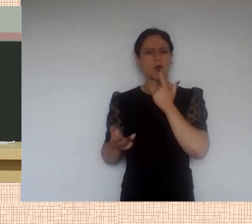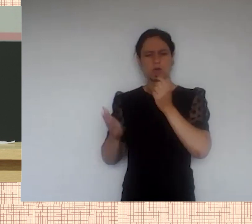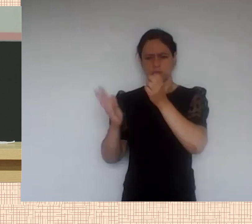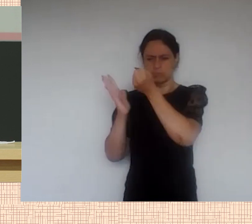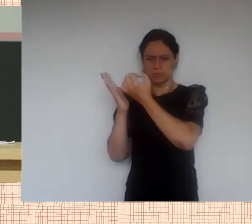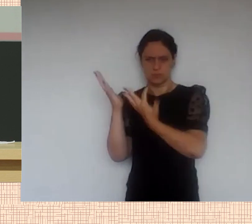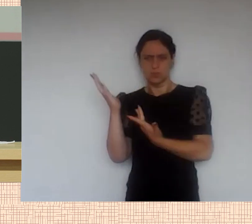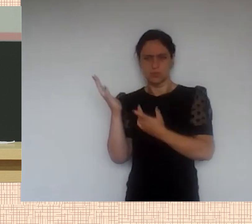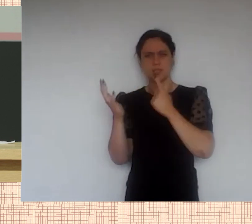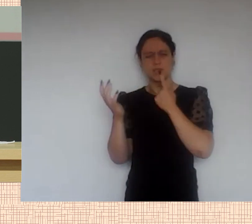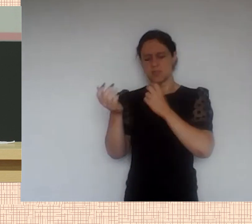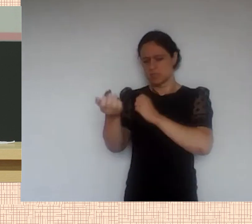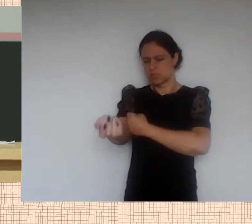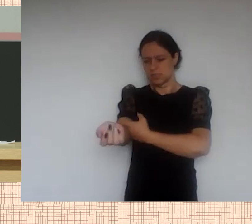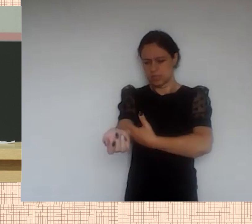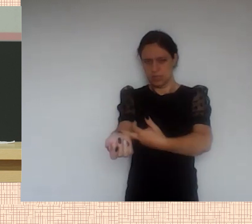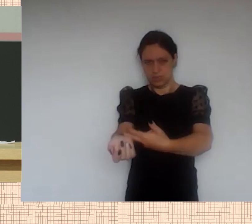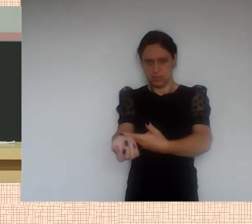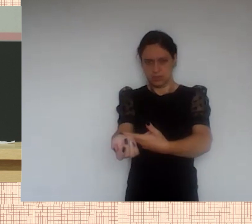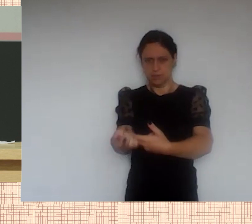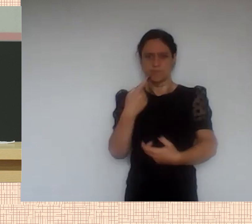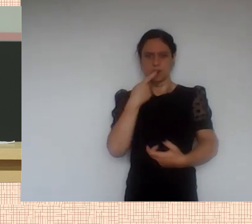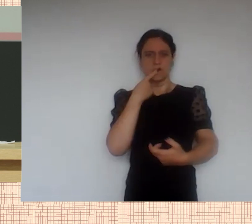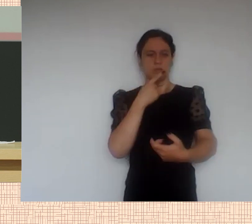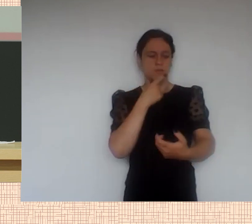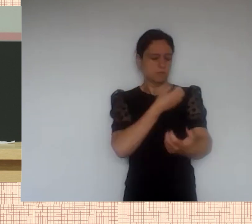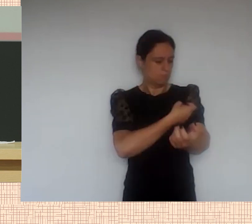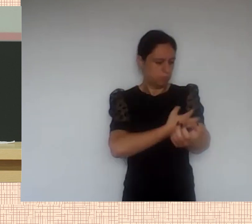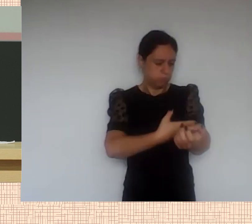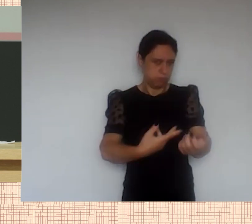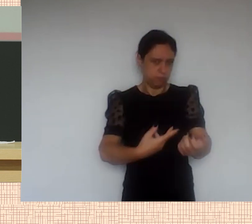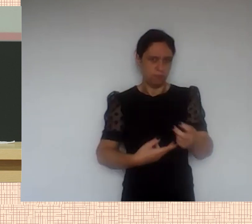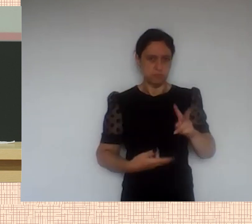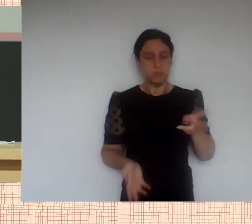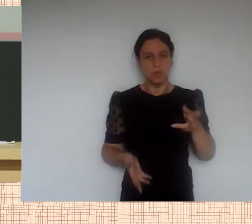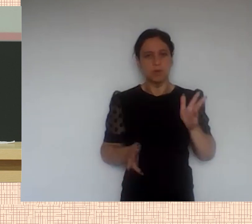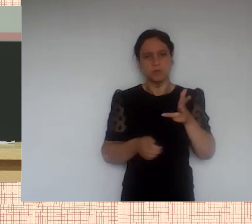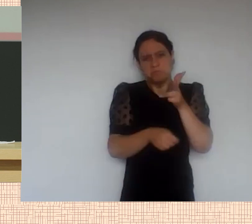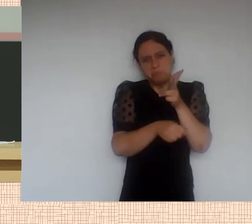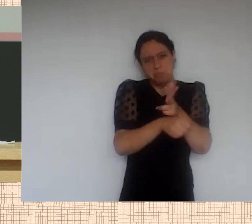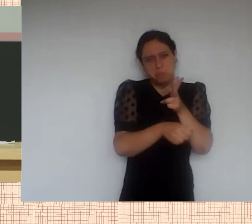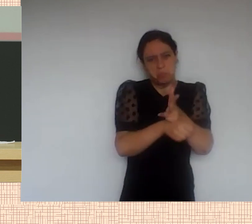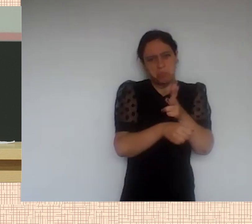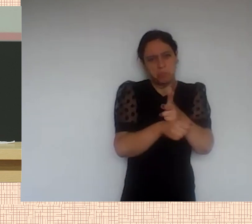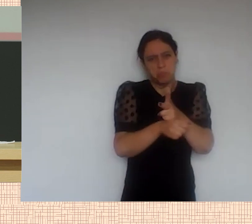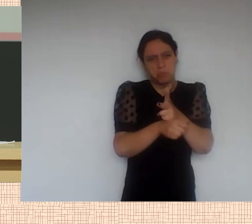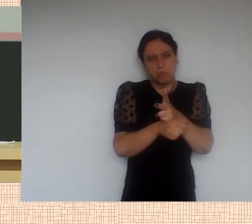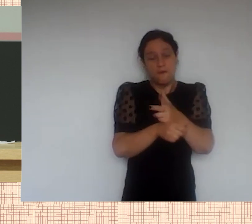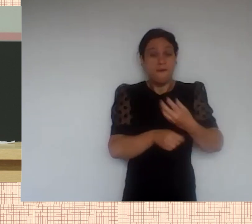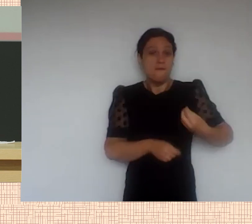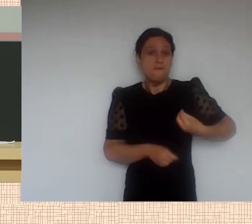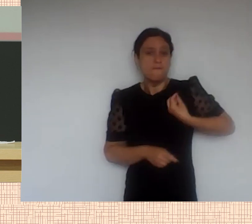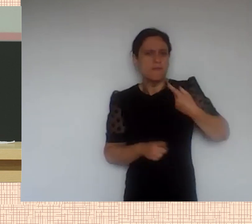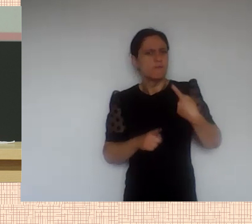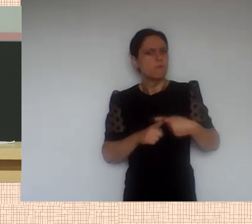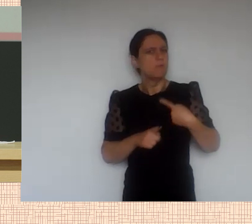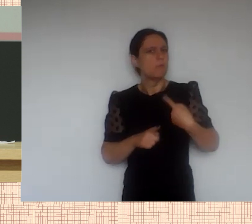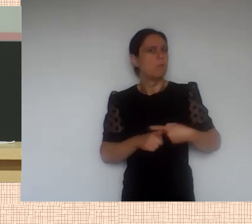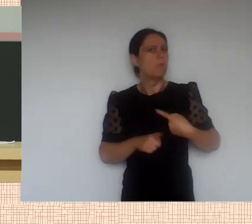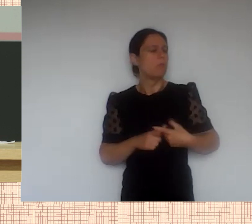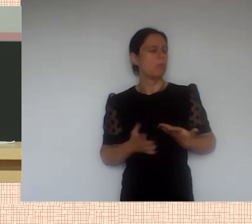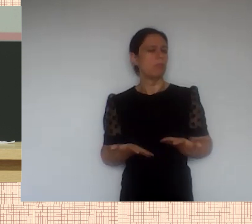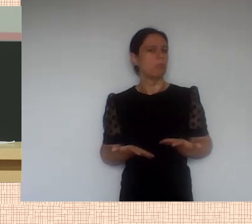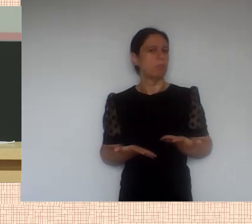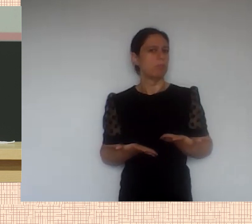suas veias, nos seus vasos sanguíneos. Você está aqui me ouvindo, olhando para mim, você está vivo,